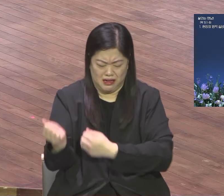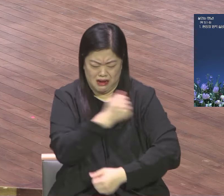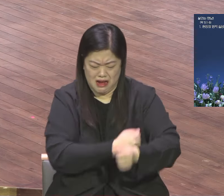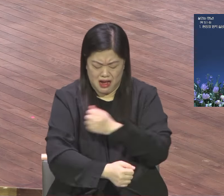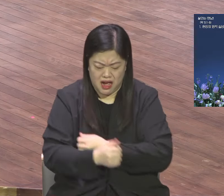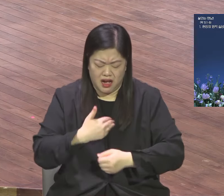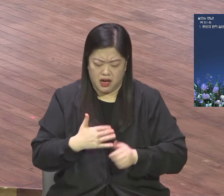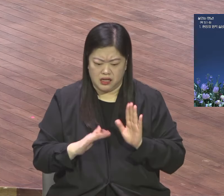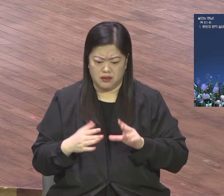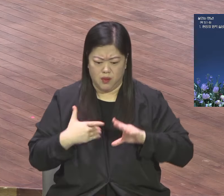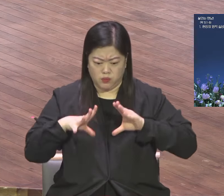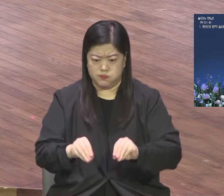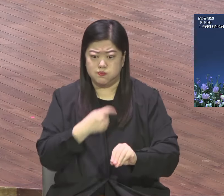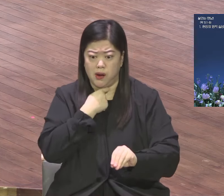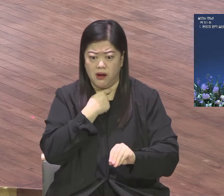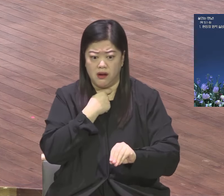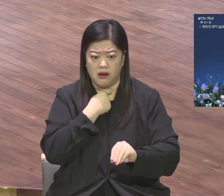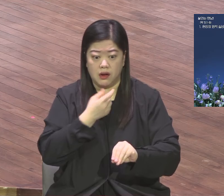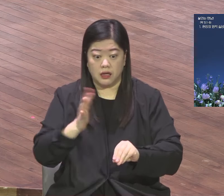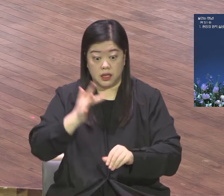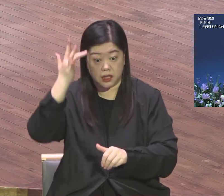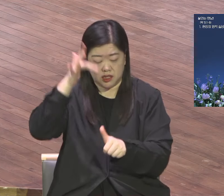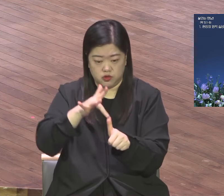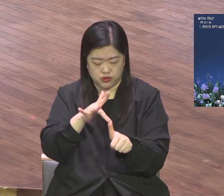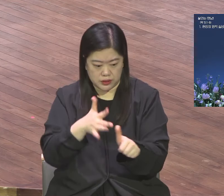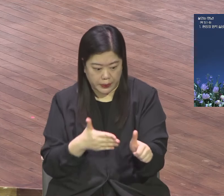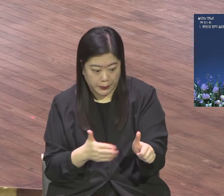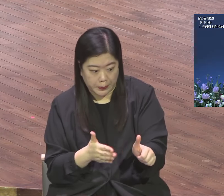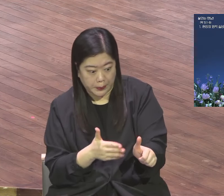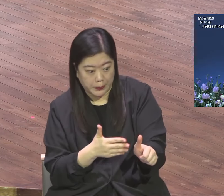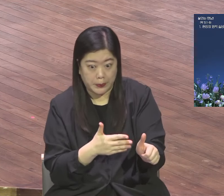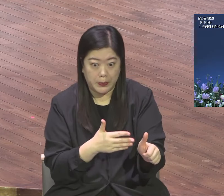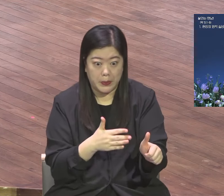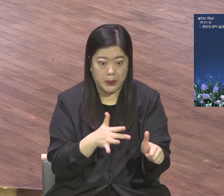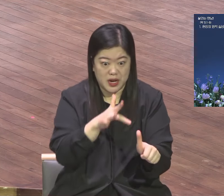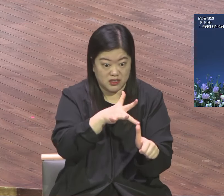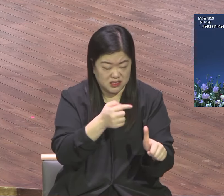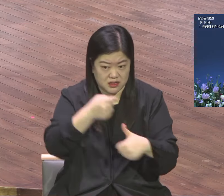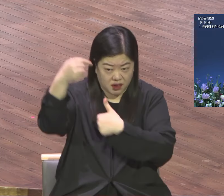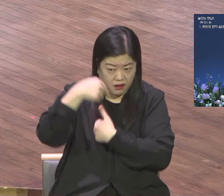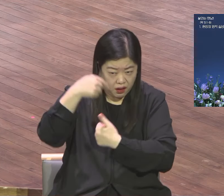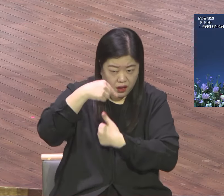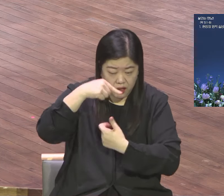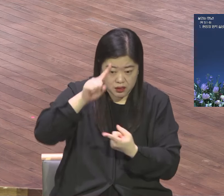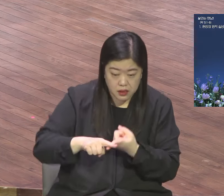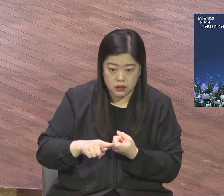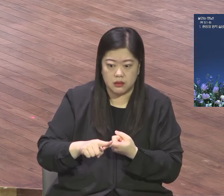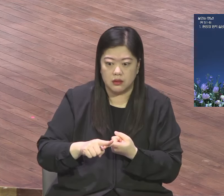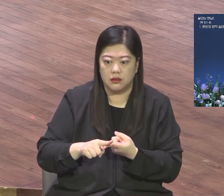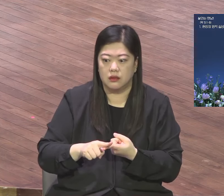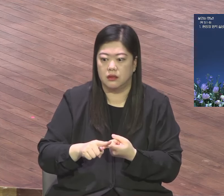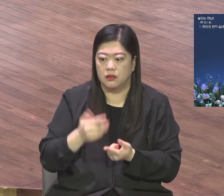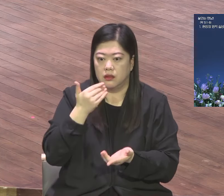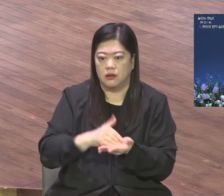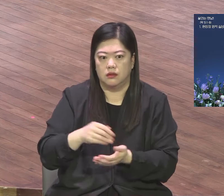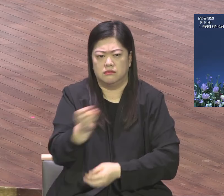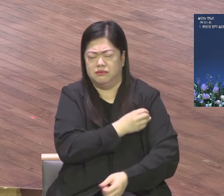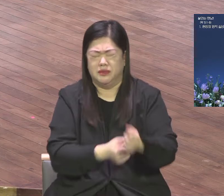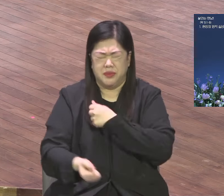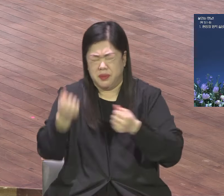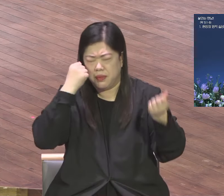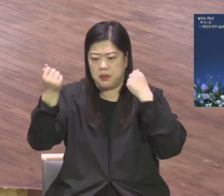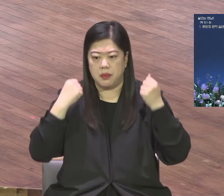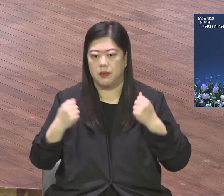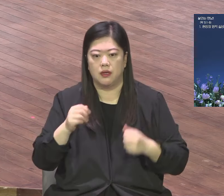시키는 대로 조종을 받게 되어 있어요. 귀신의 세계 잡혀버리면 무속인들처럼